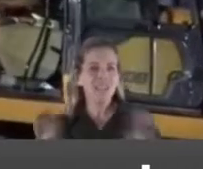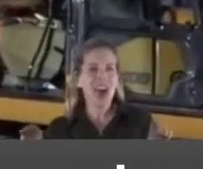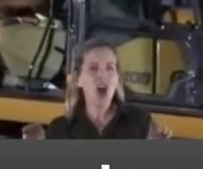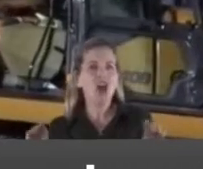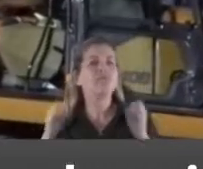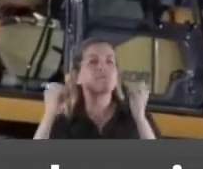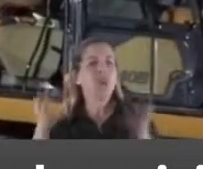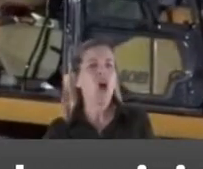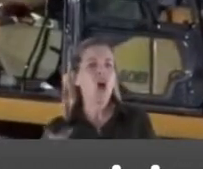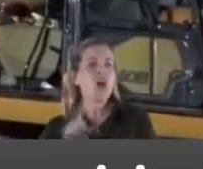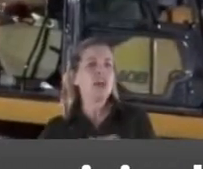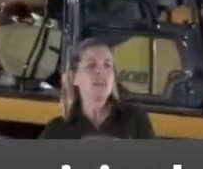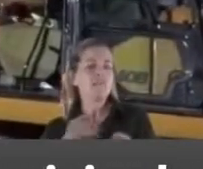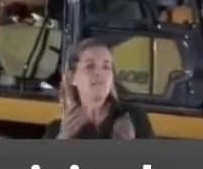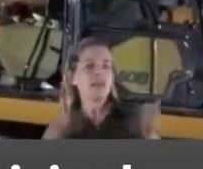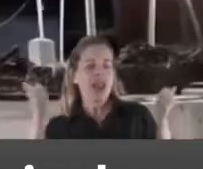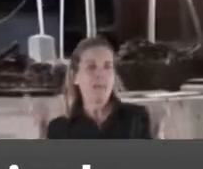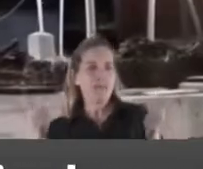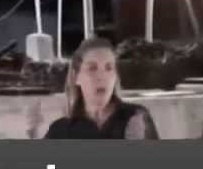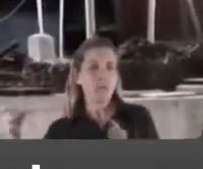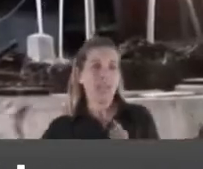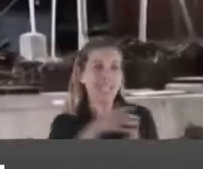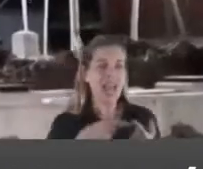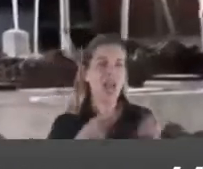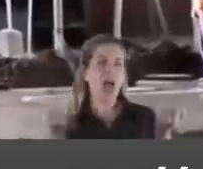más agilidad a la circulación de los trenes.